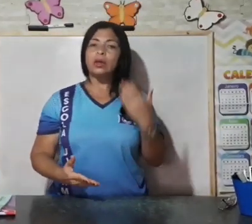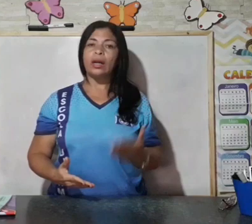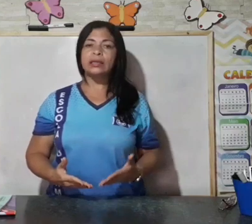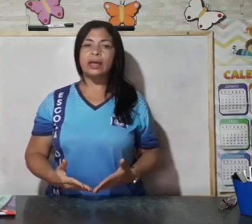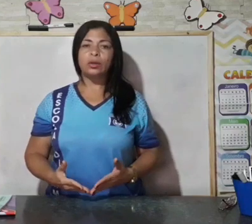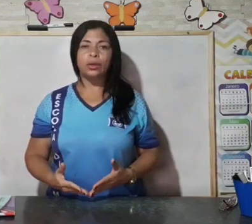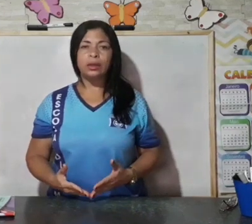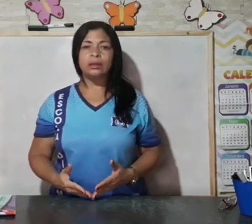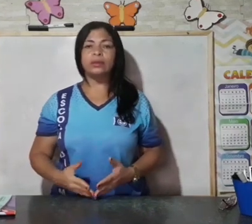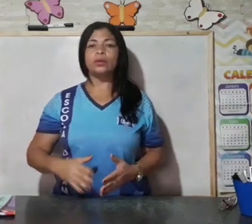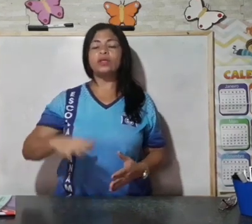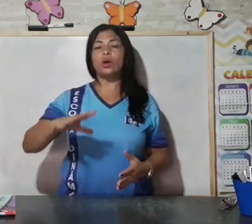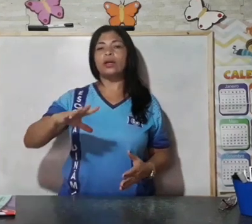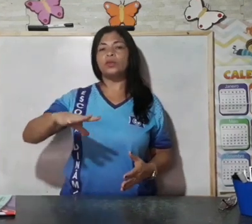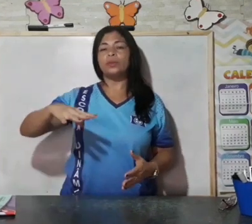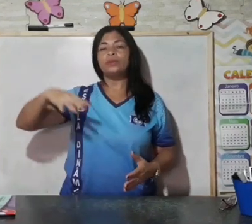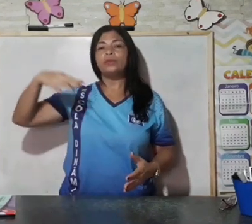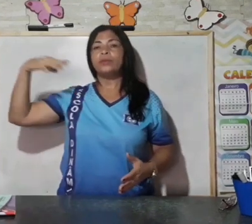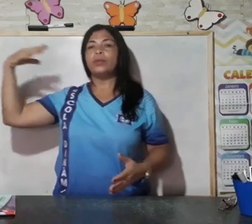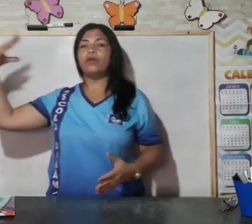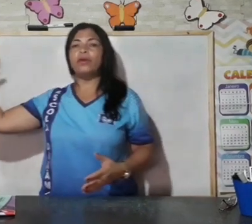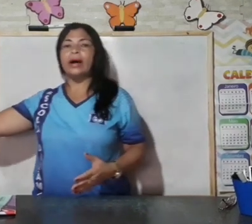escolas gratuitas são escolas